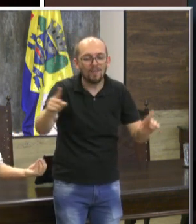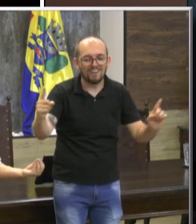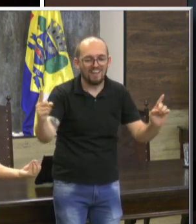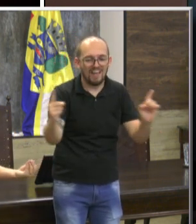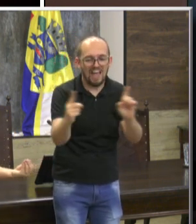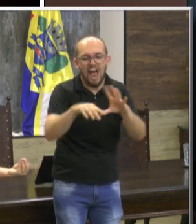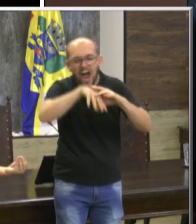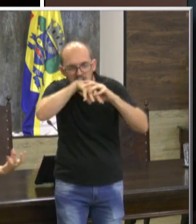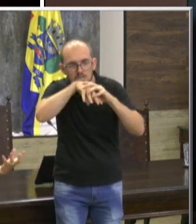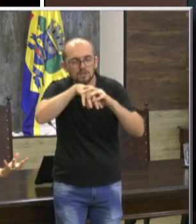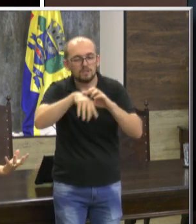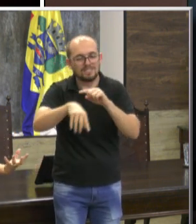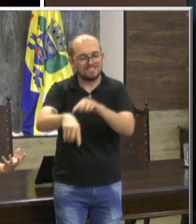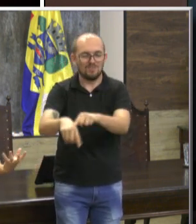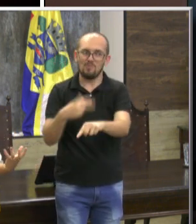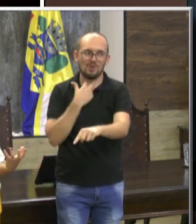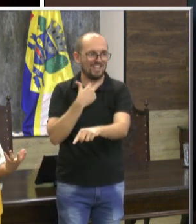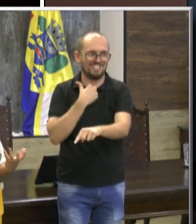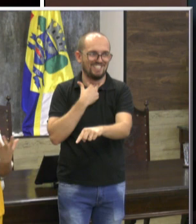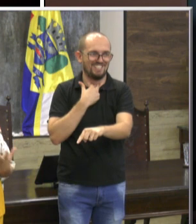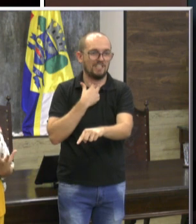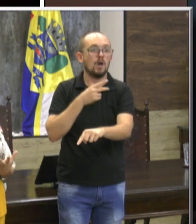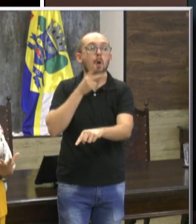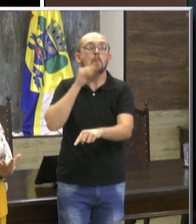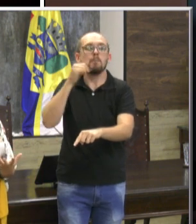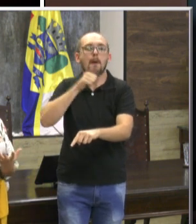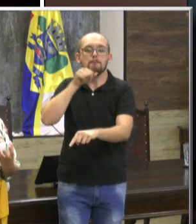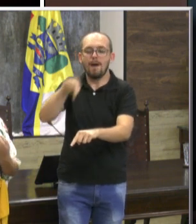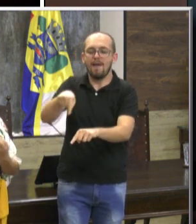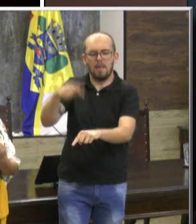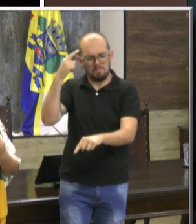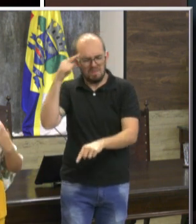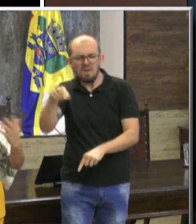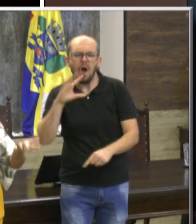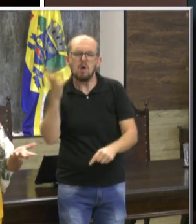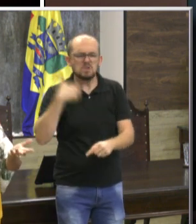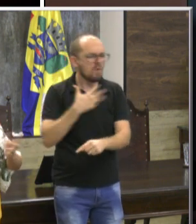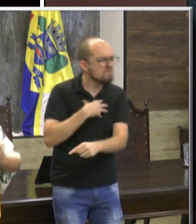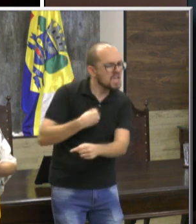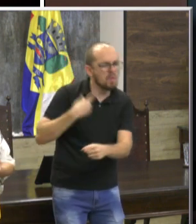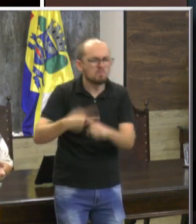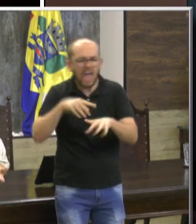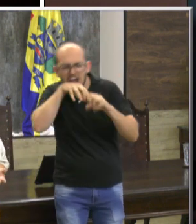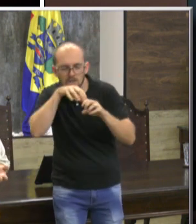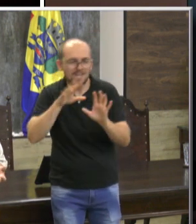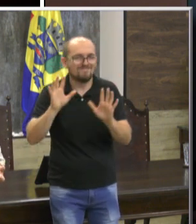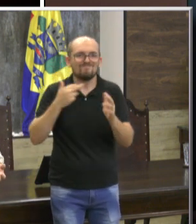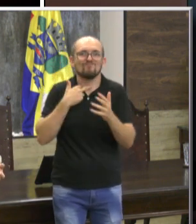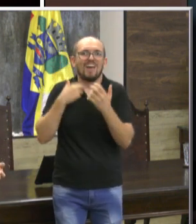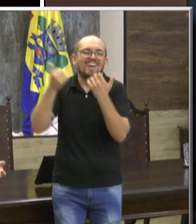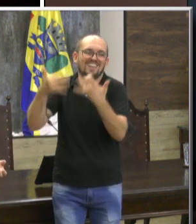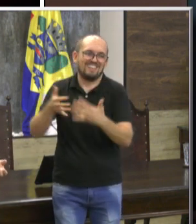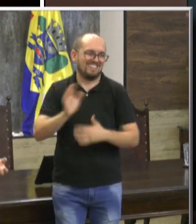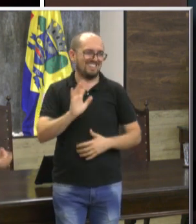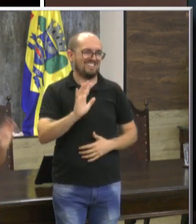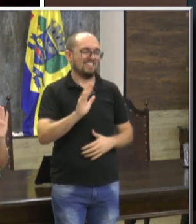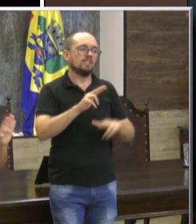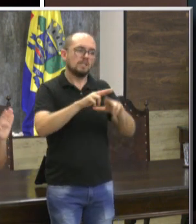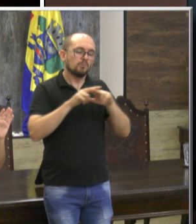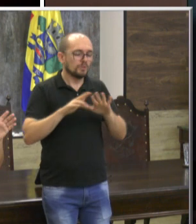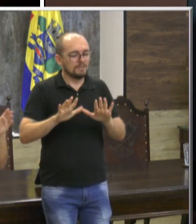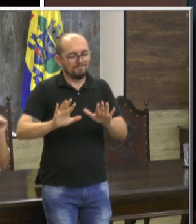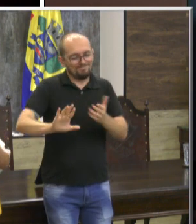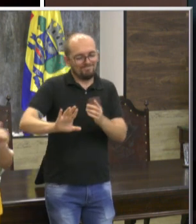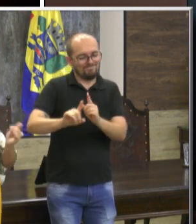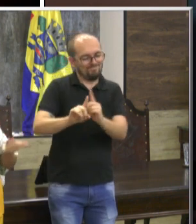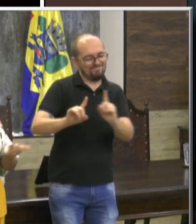mordida de um aluno forte, como é o Gustavo, é bem complicado para você justificar para outro pai, né? Então, a gente fazia